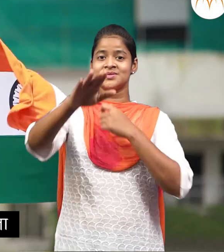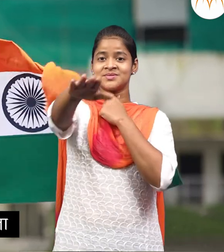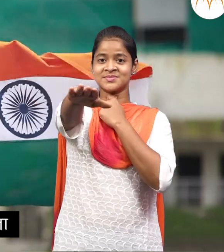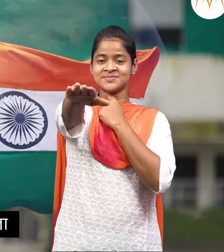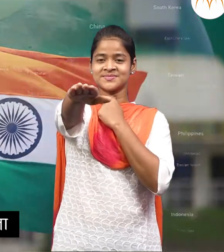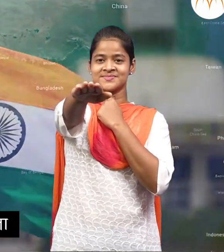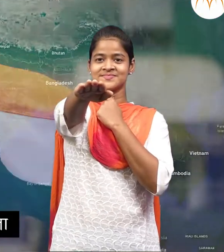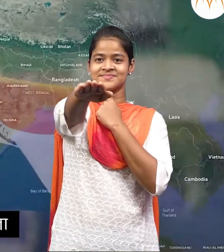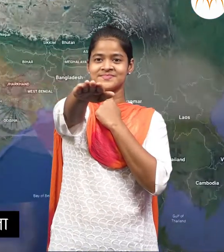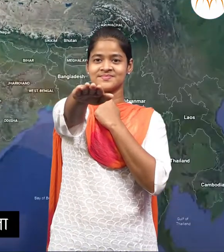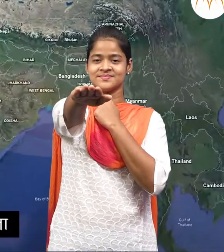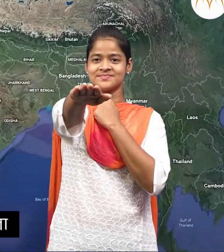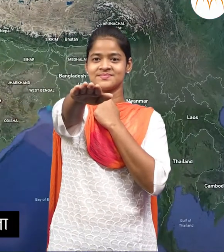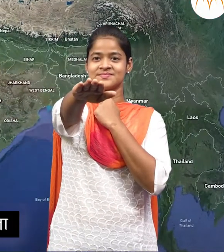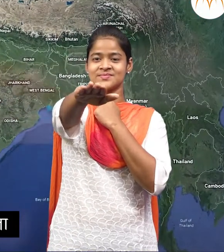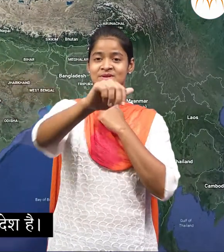प्रतिज्ञा।